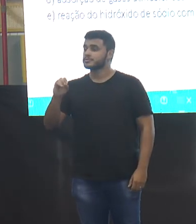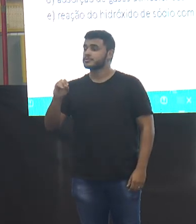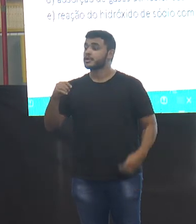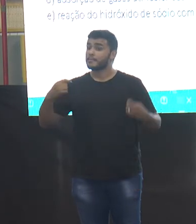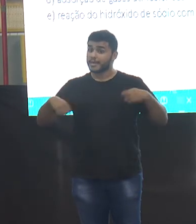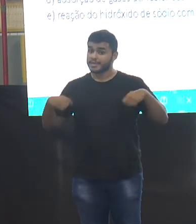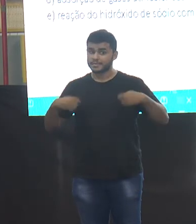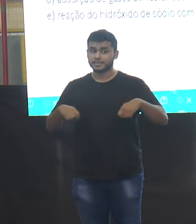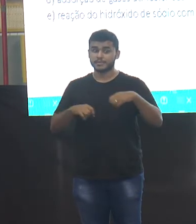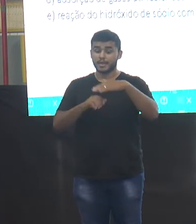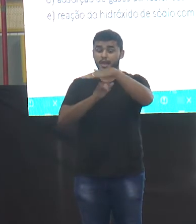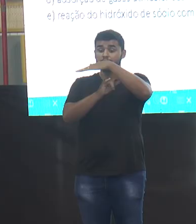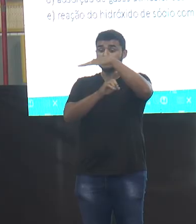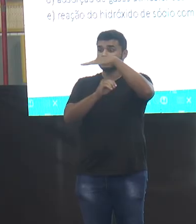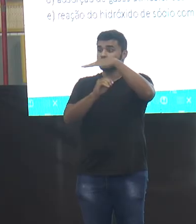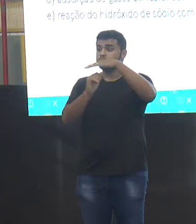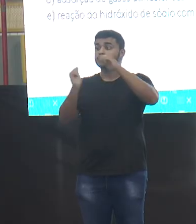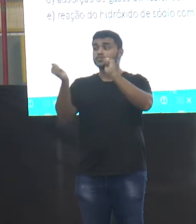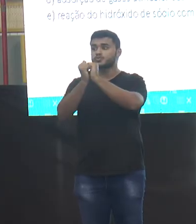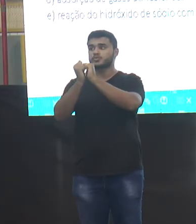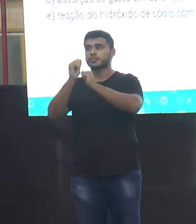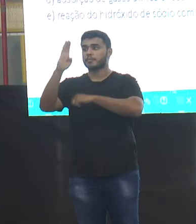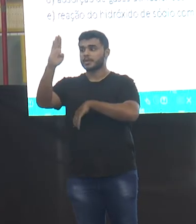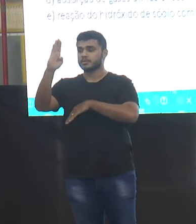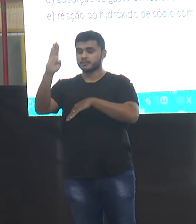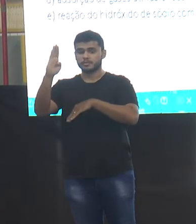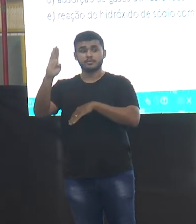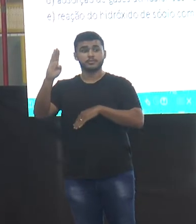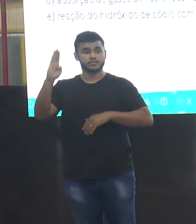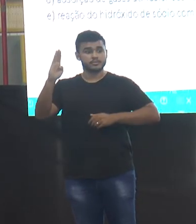usar ácido mais base dá?